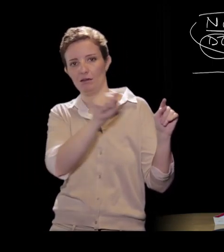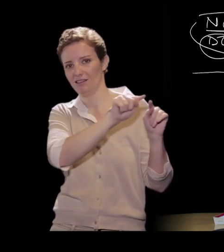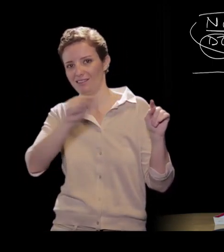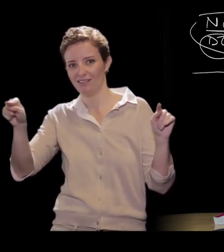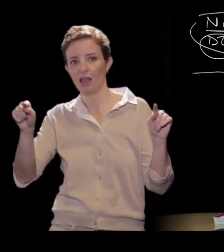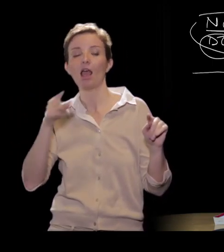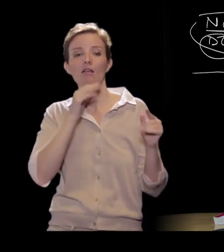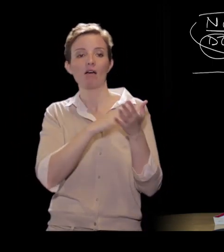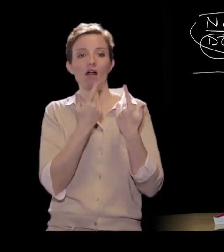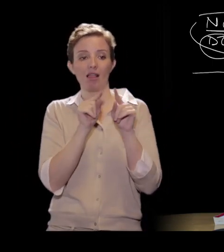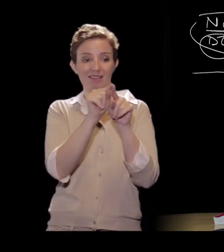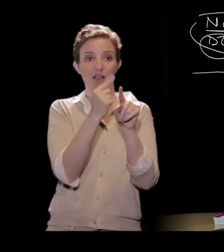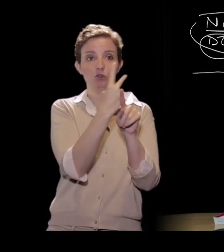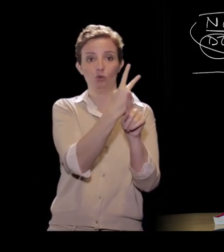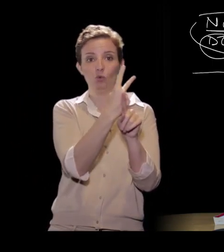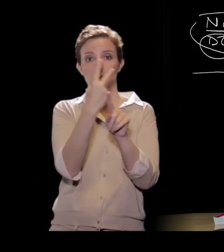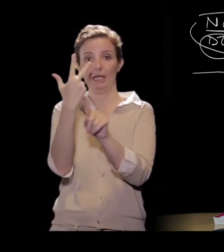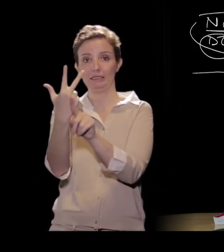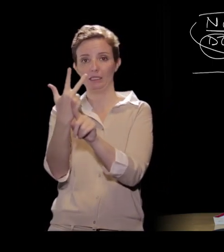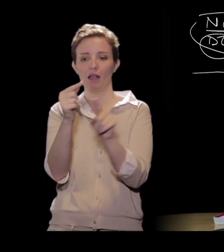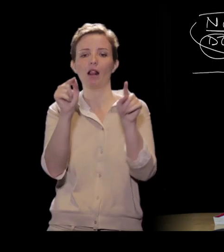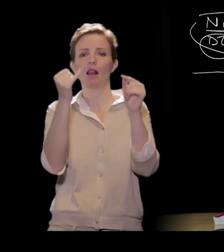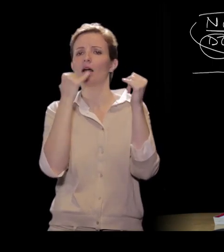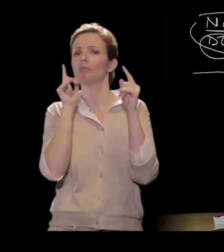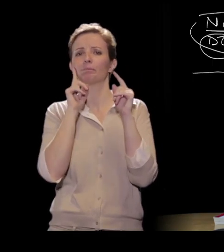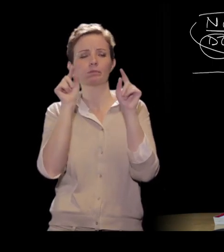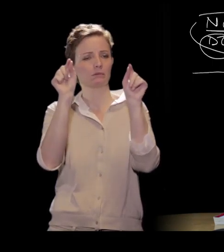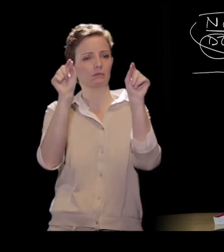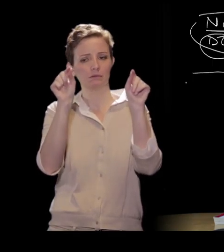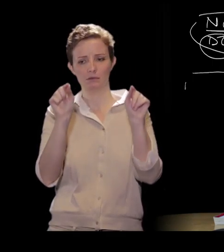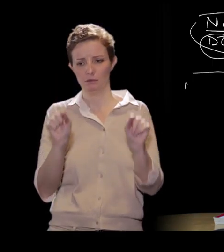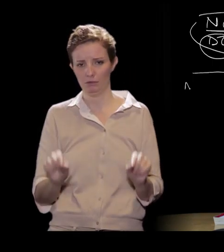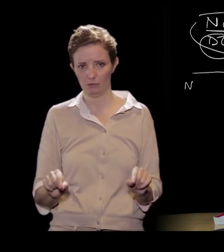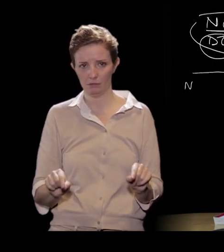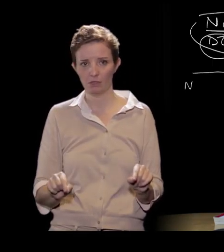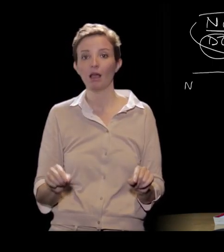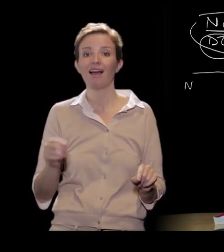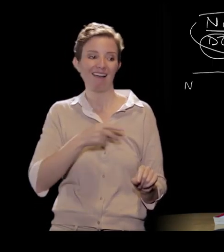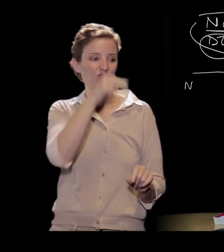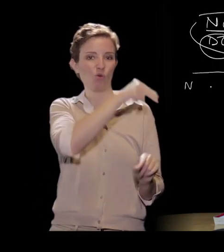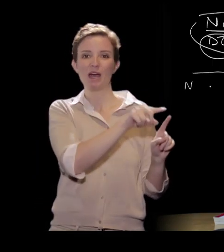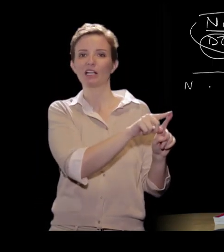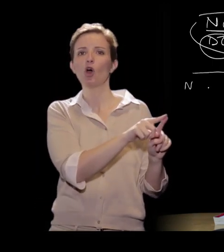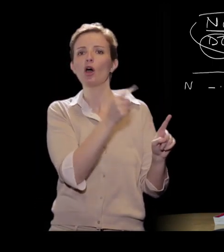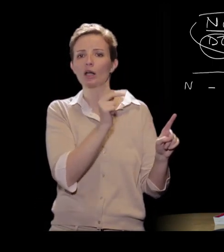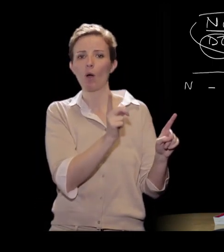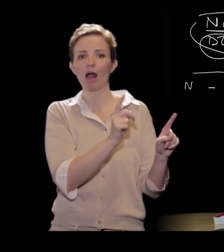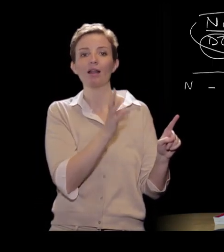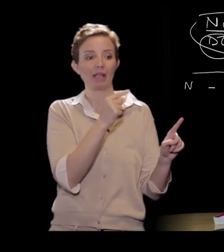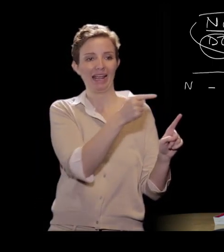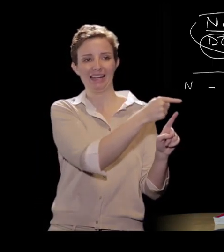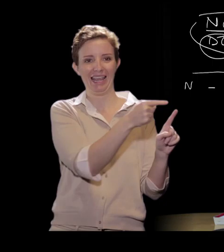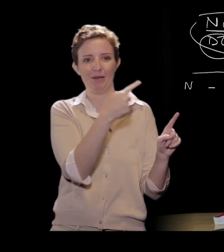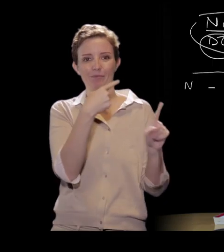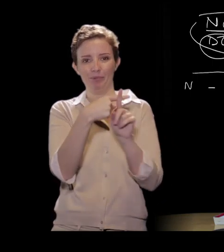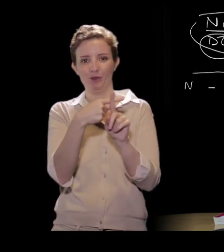due e tre linee verticali numeratore che segnò a sarà negativo qui è